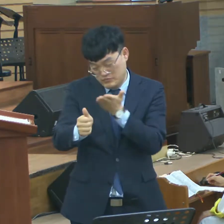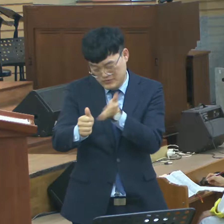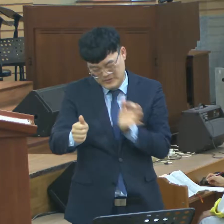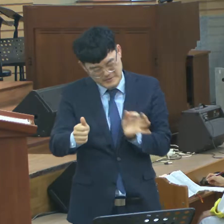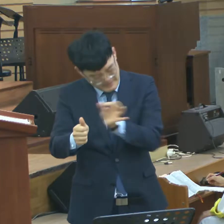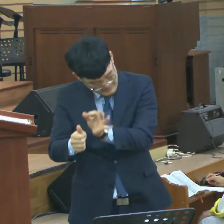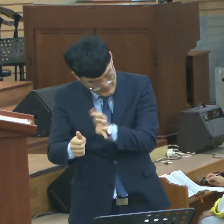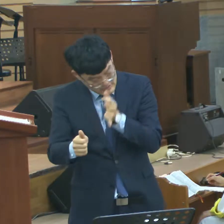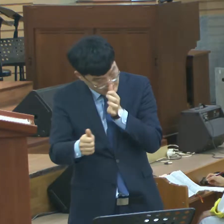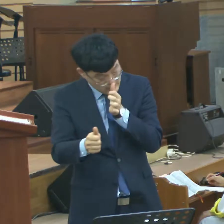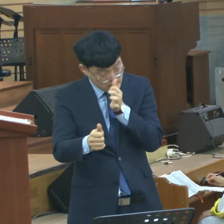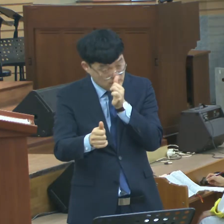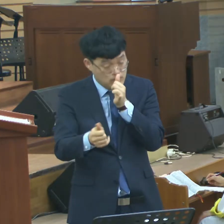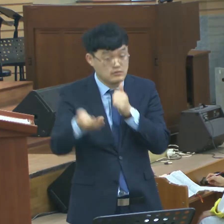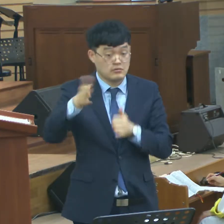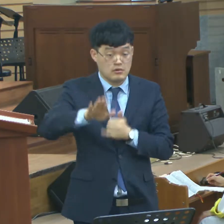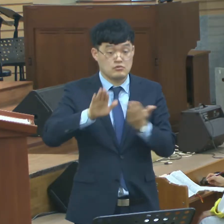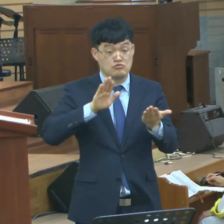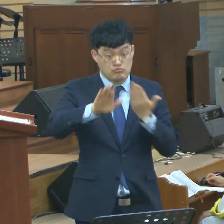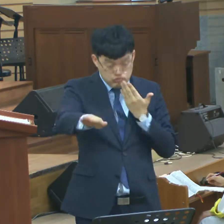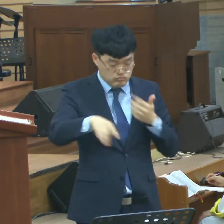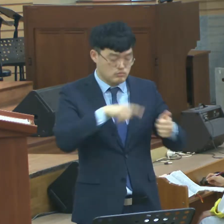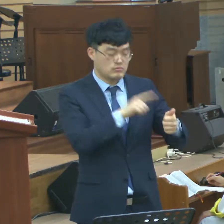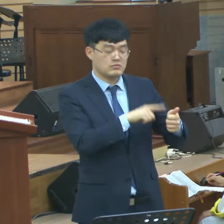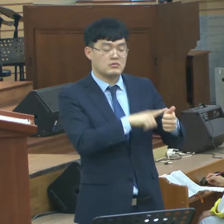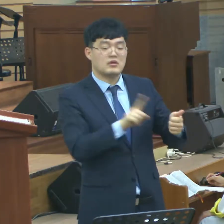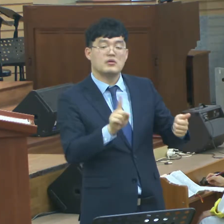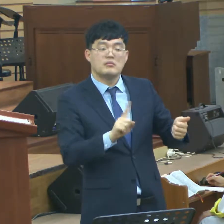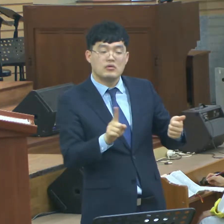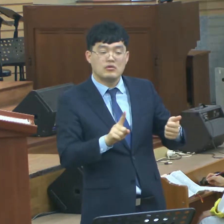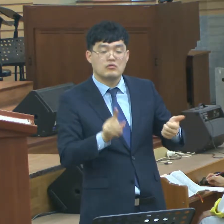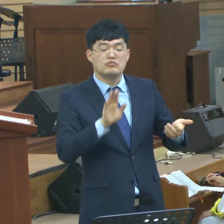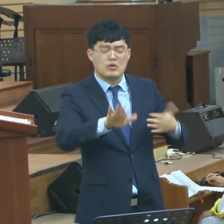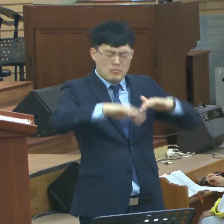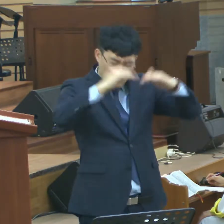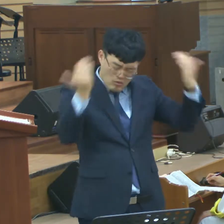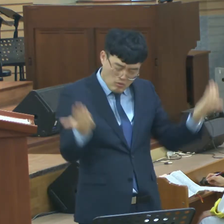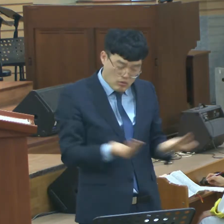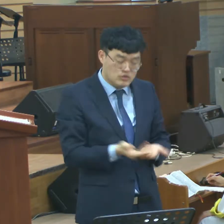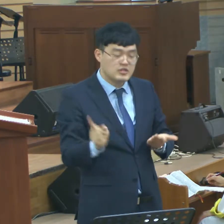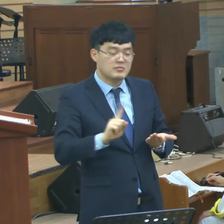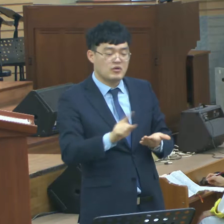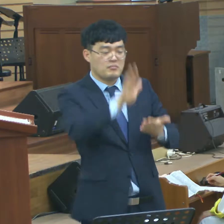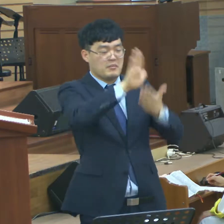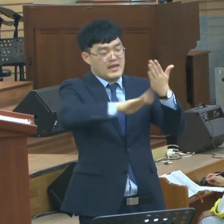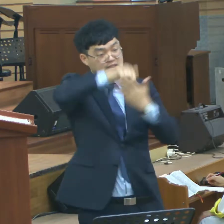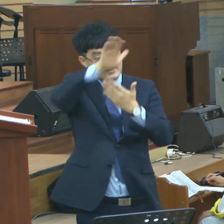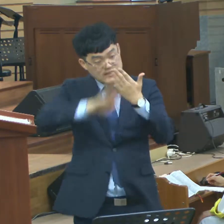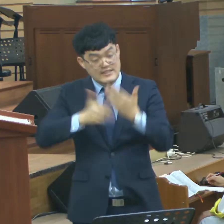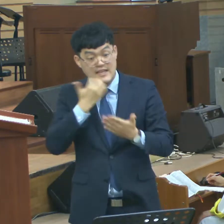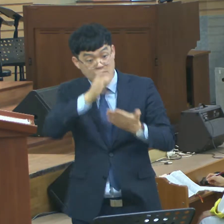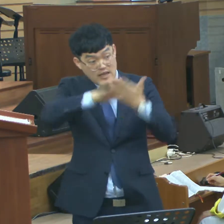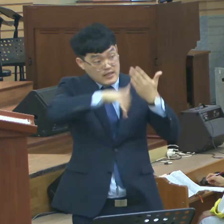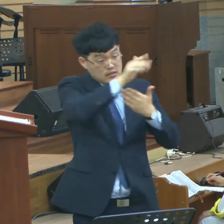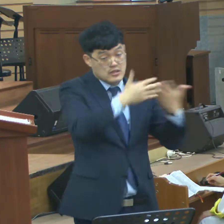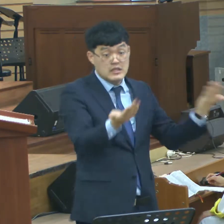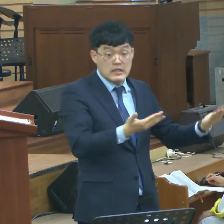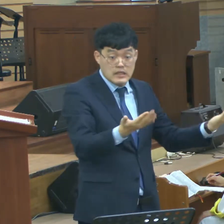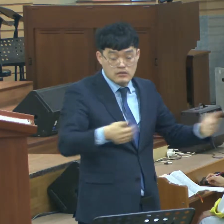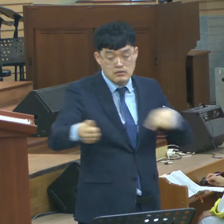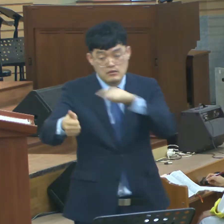줬는데 그때 이후로 이분이 모든 일감을 취업을 해가지고 우리 강사님한테 계속